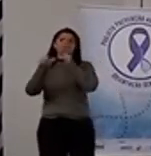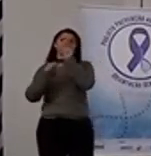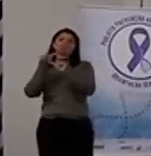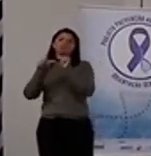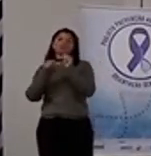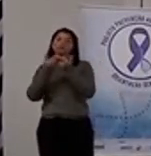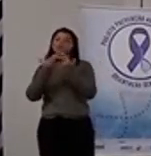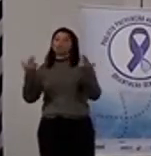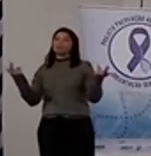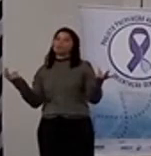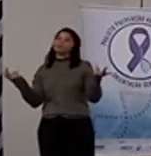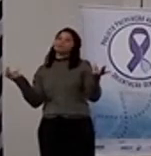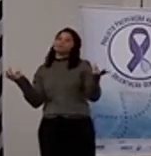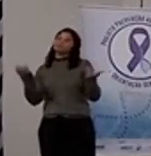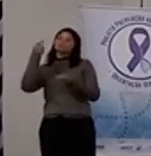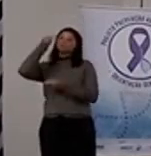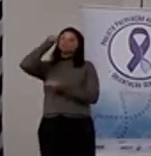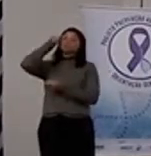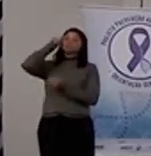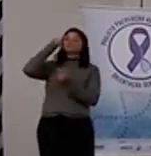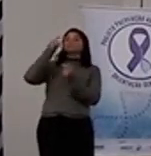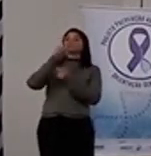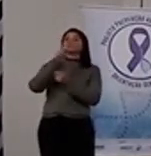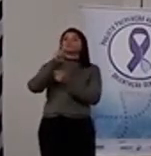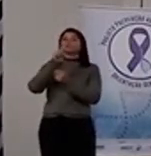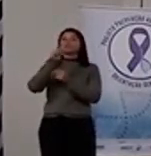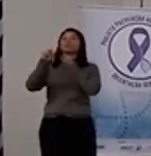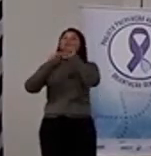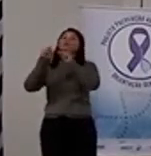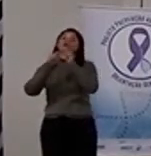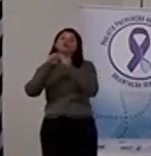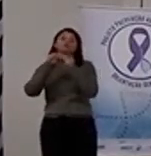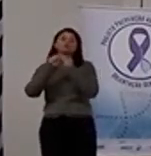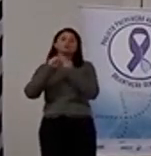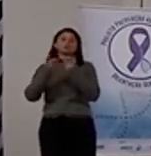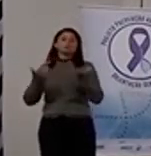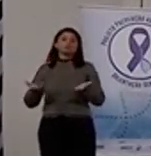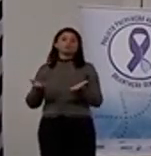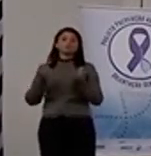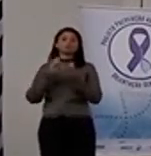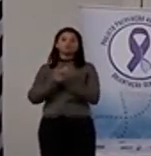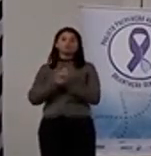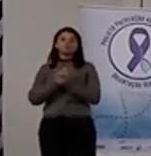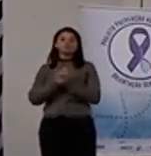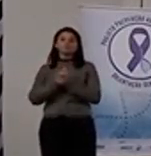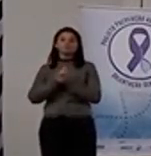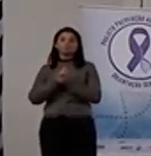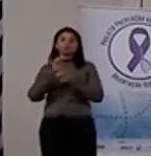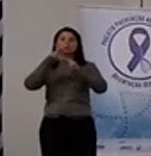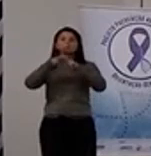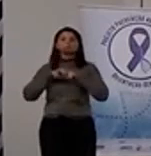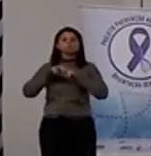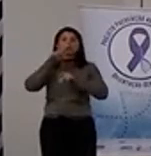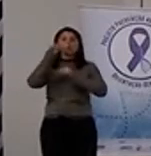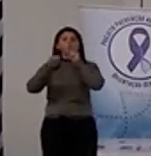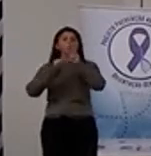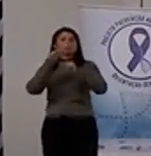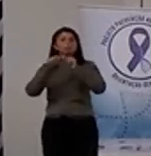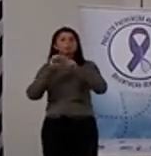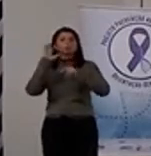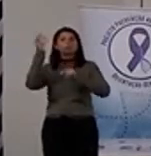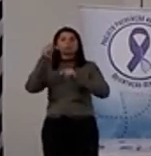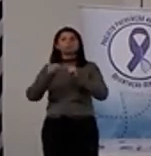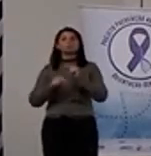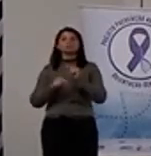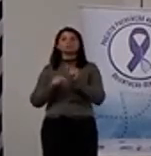antes? Também não, né? Assim, você ia fazer o que nesse caso? A gente nem sabe direito qual era a causa disso. Então, assim, teoricamente, se tivesse